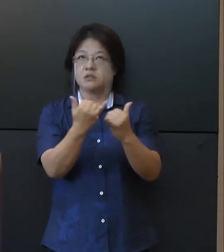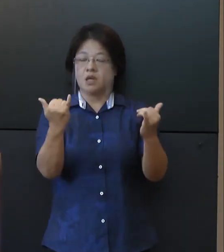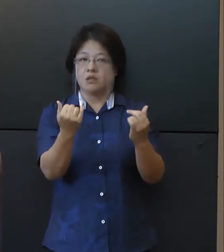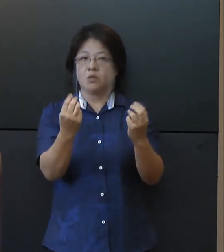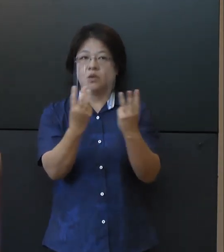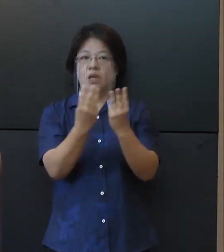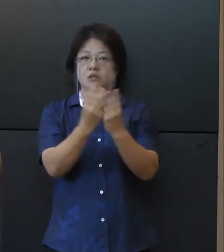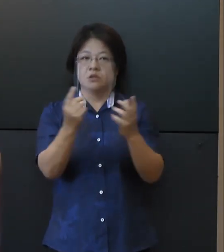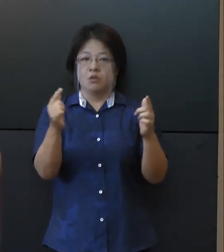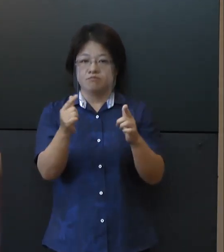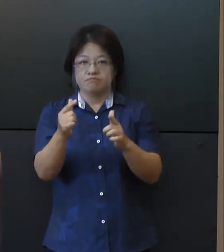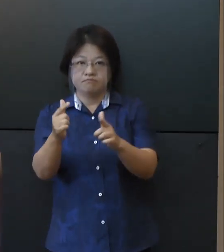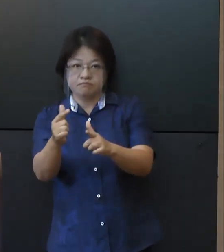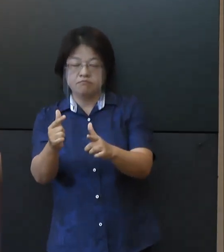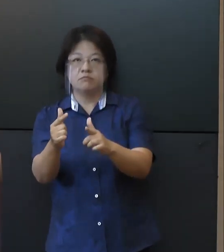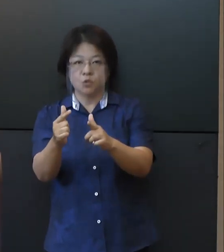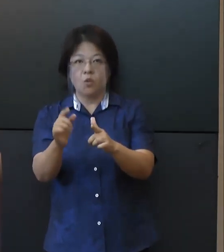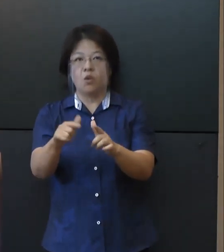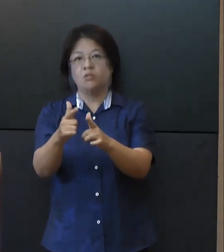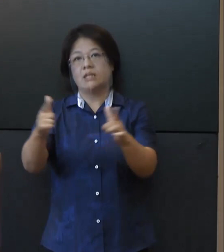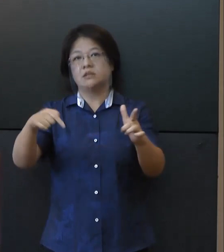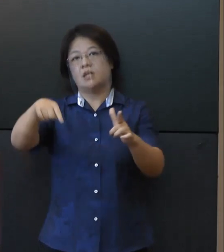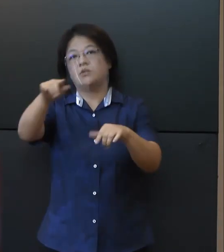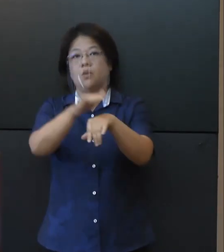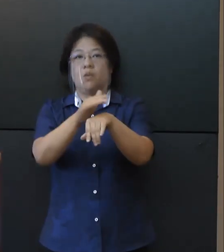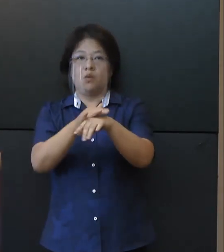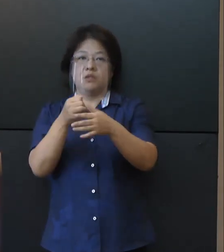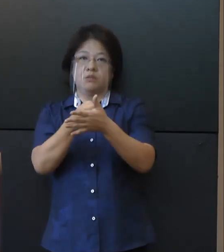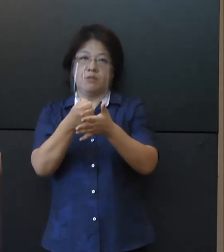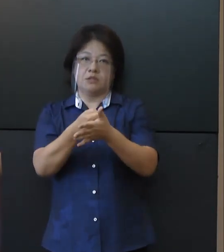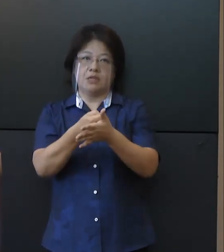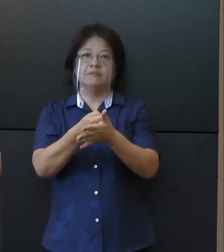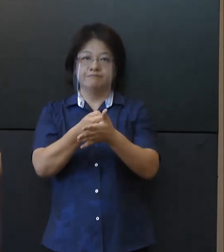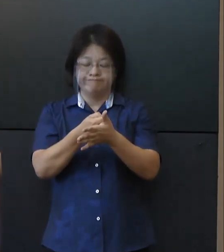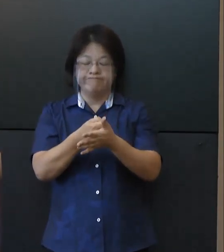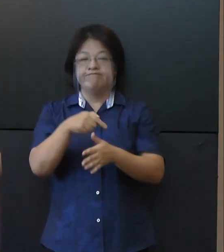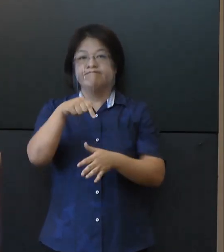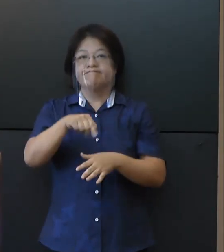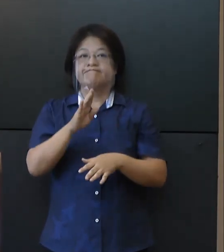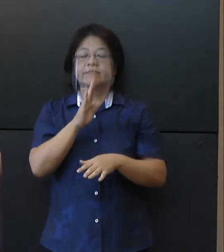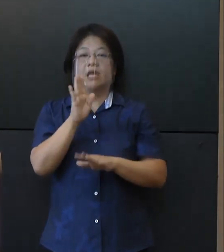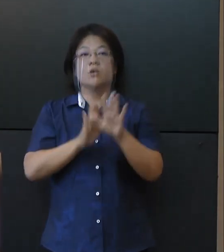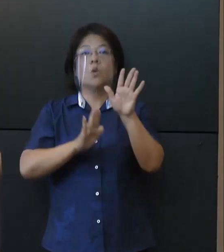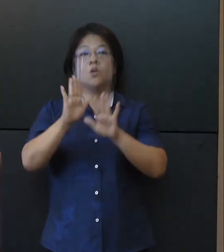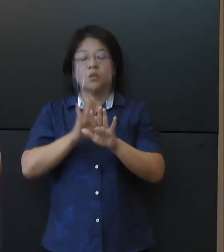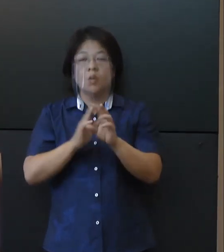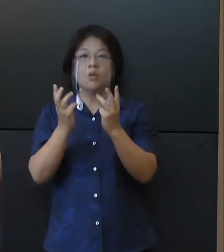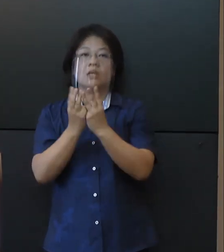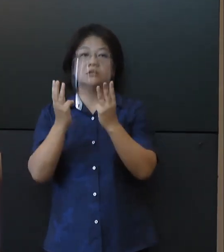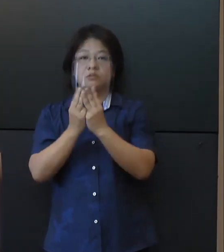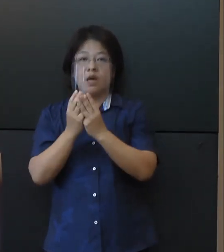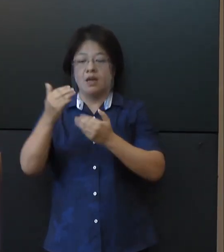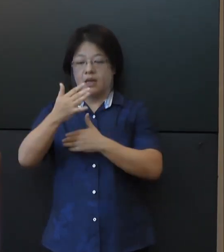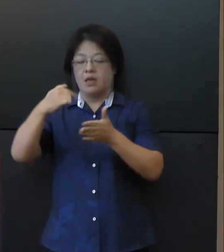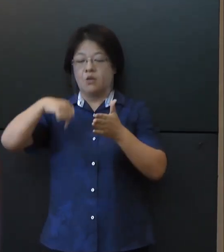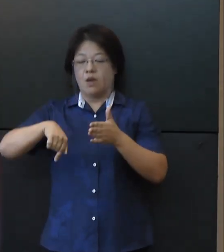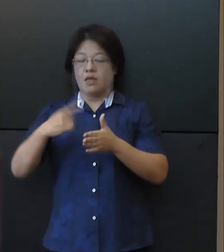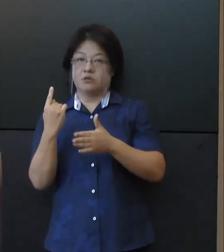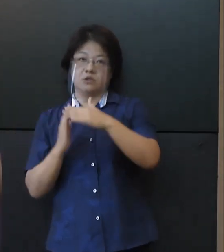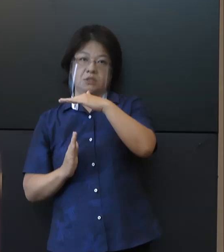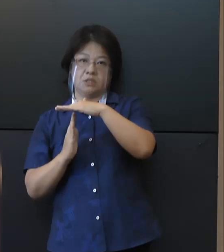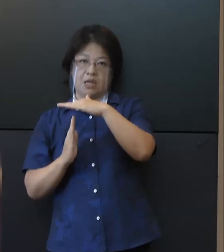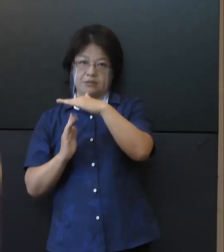を緩和することといたしました。現行の人数の上限は屋内100人以